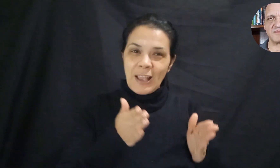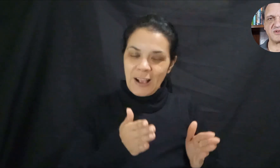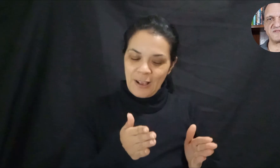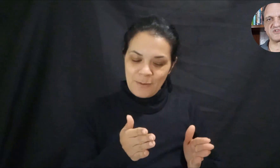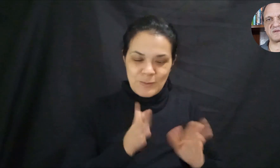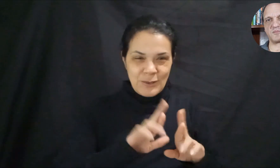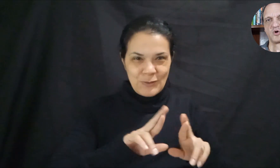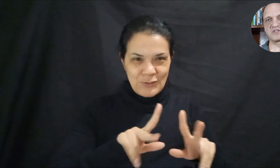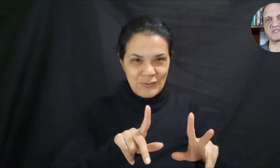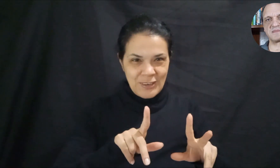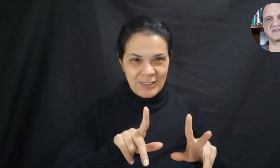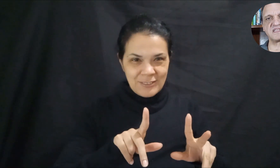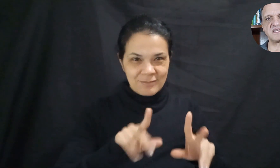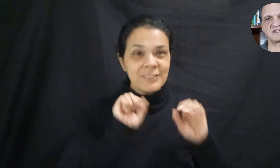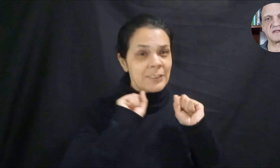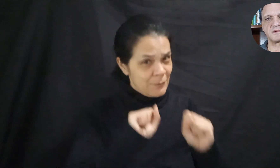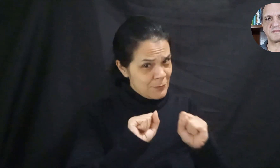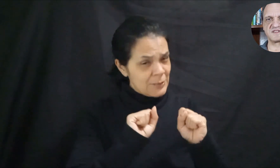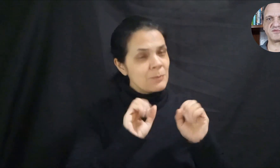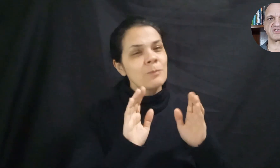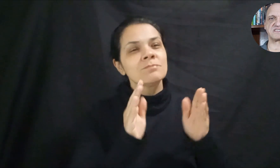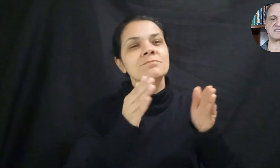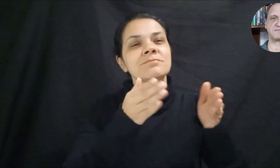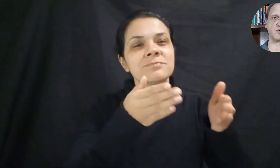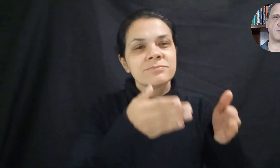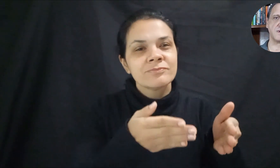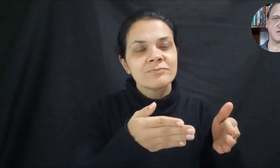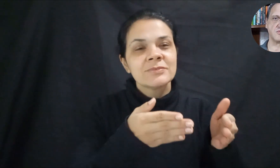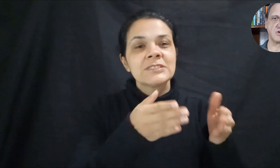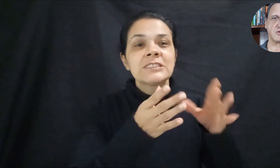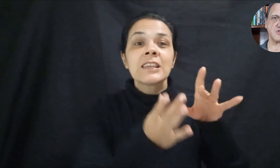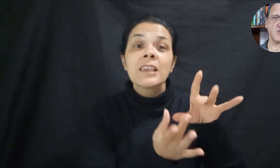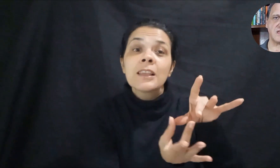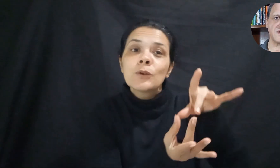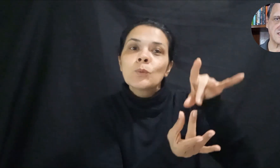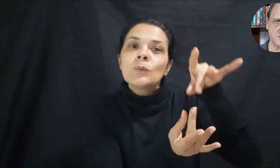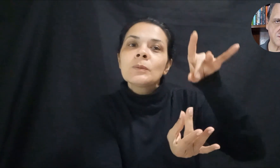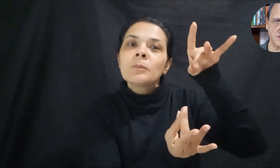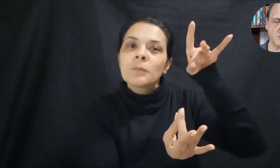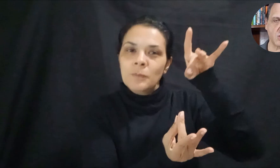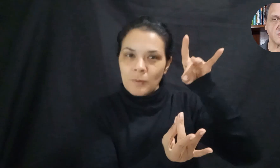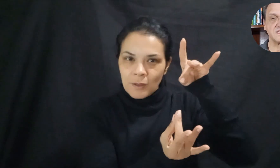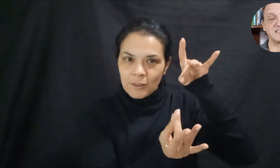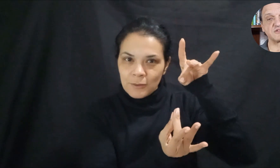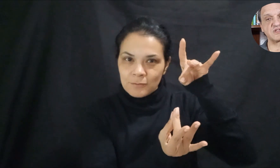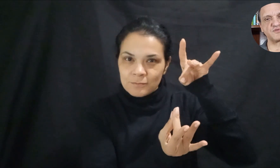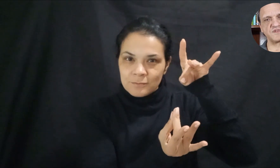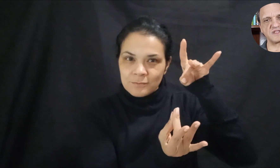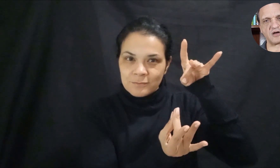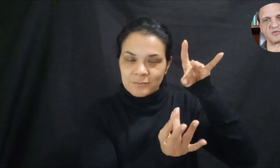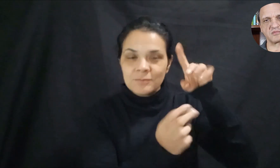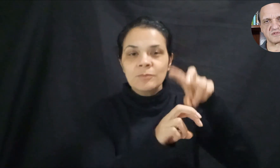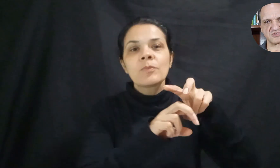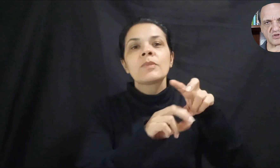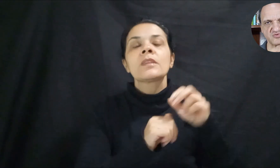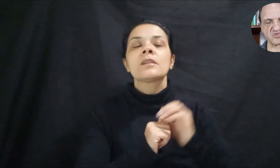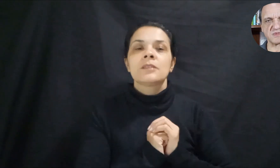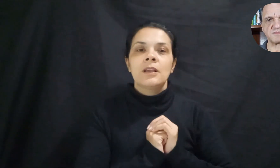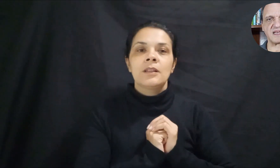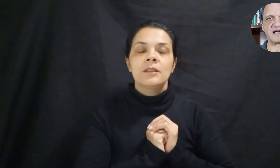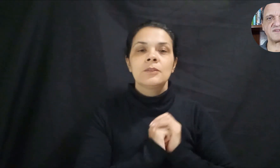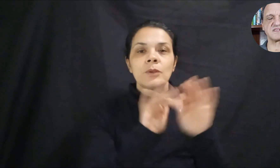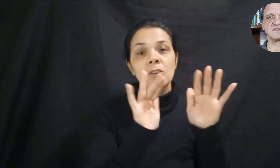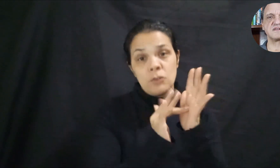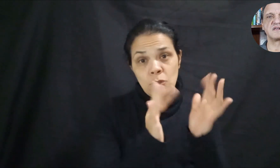um caminho que você pode também seguir se você está se preocupando com a sua elevação espiritual. Tanto que no final, as